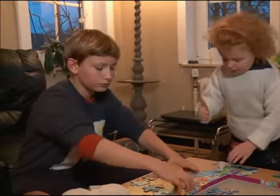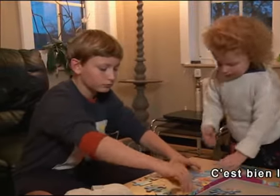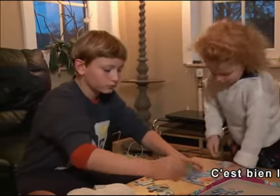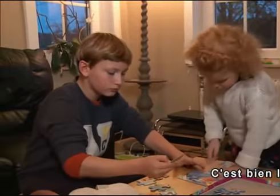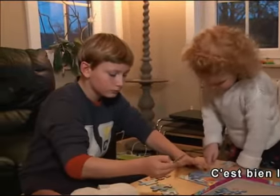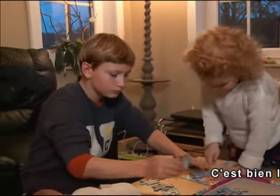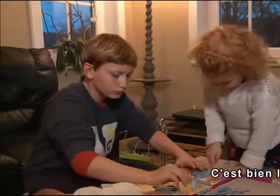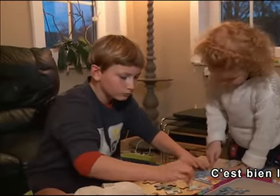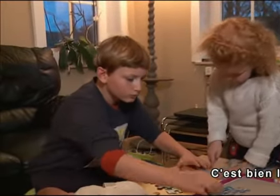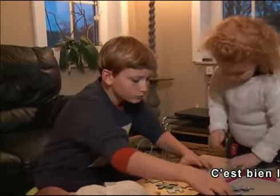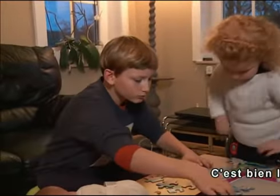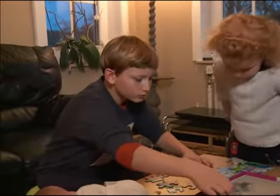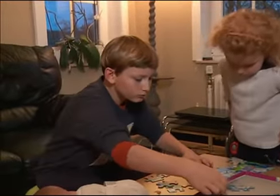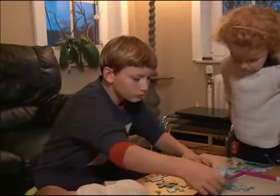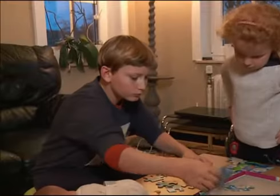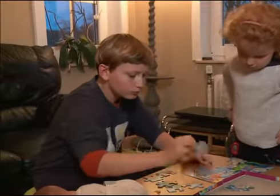Tu viens là.